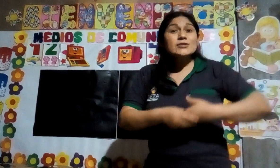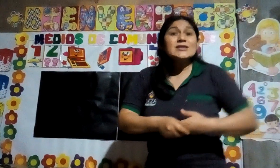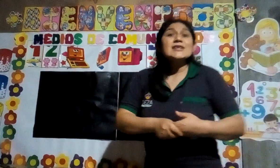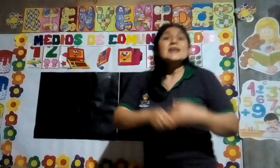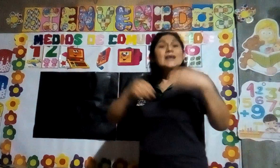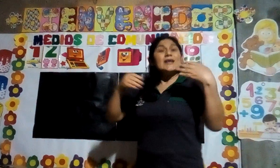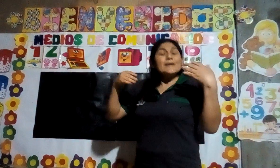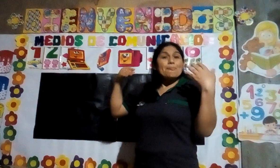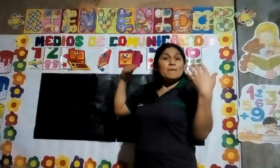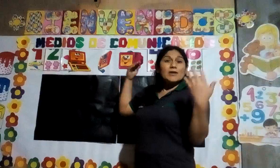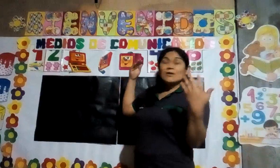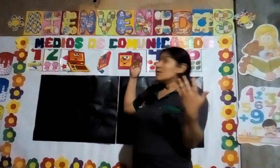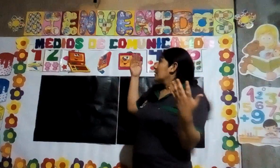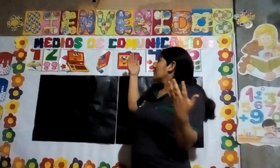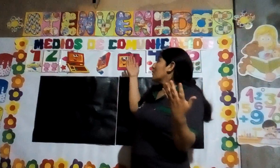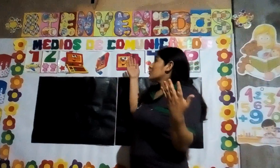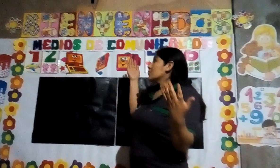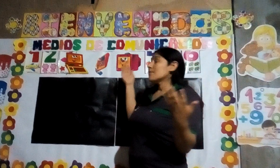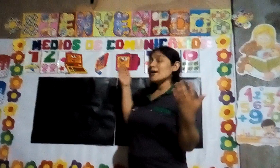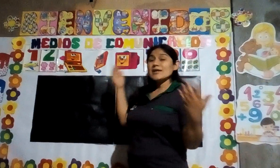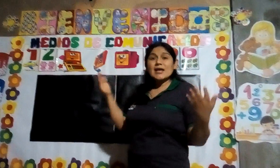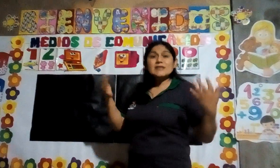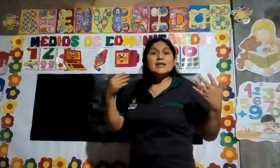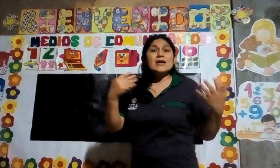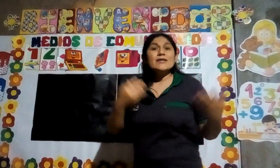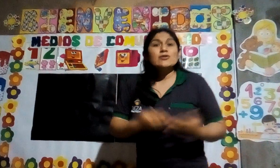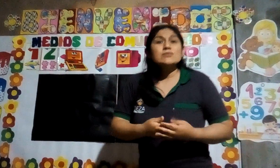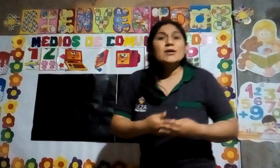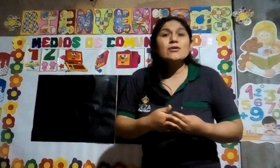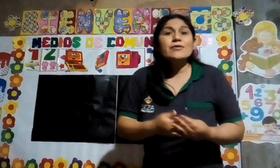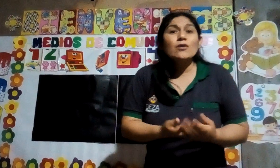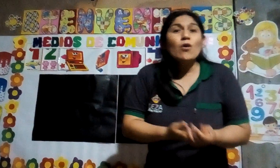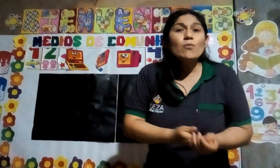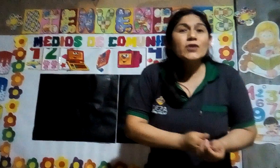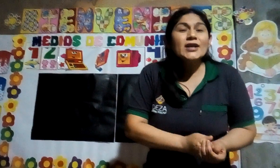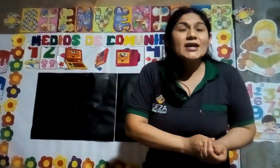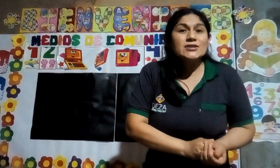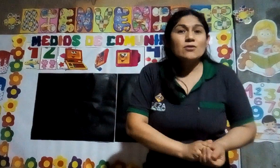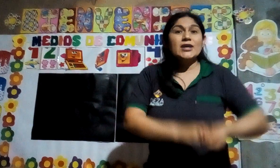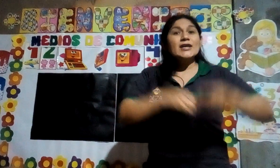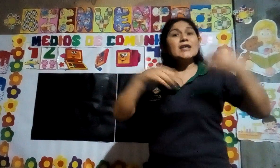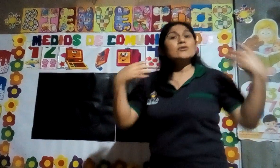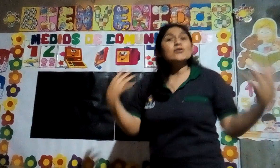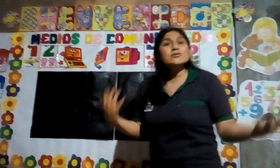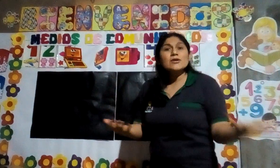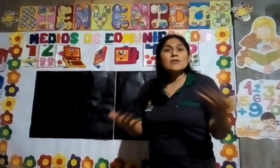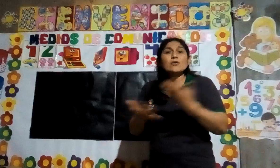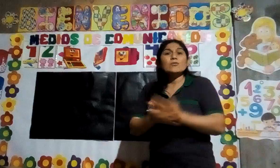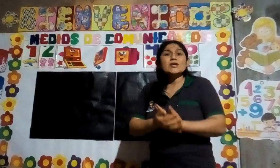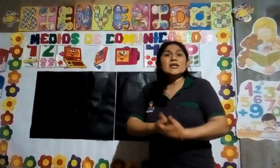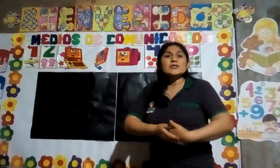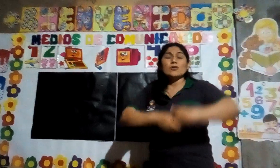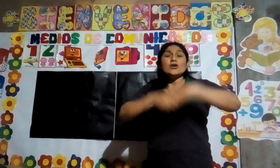Entonces, nuestro tema es acerca de los medios de comunicación. ¿Y qué son los medios de comunicación?